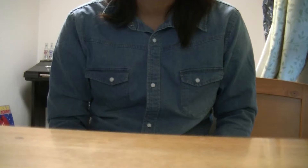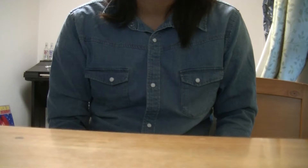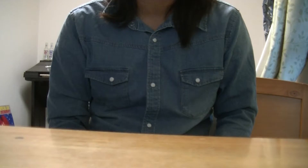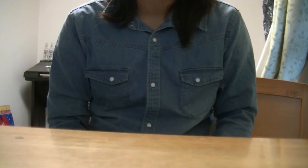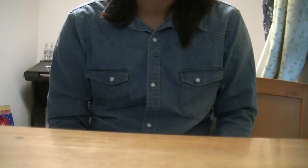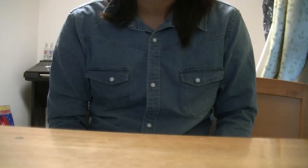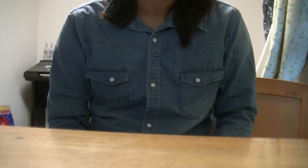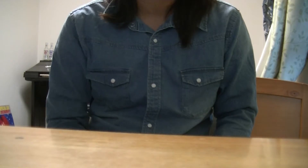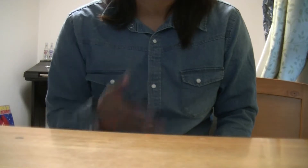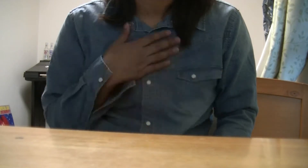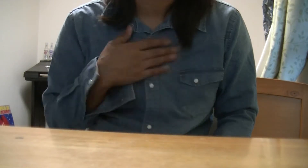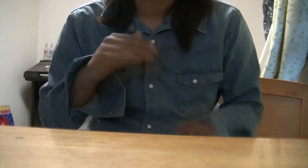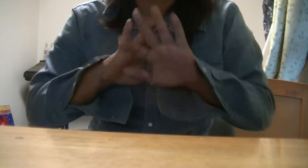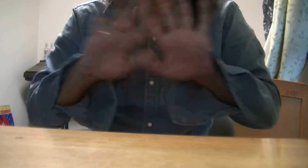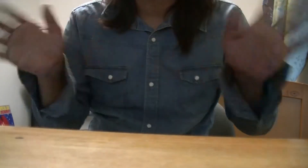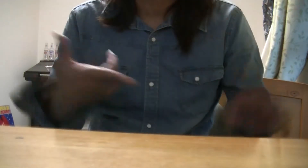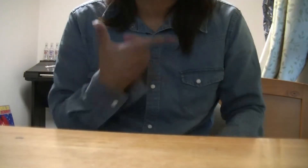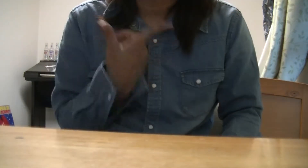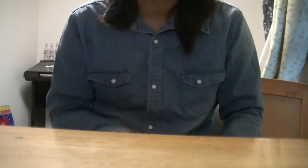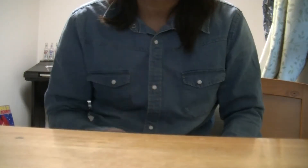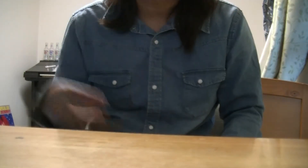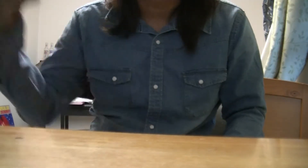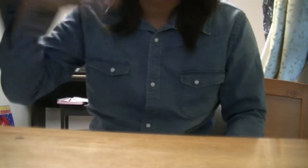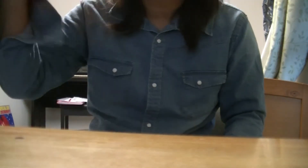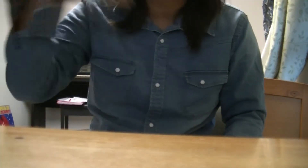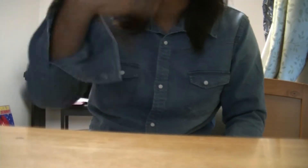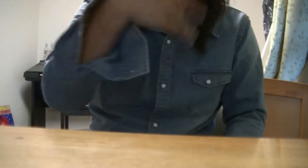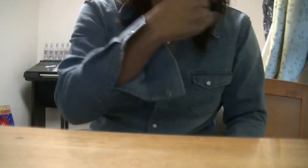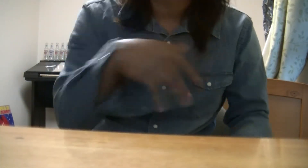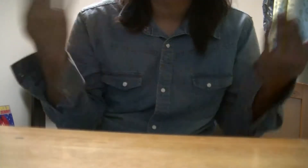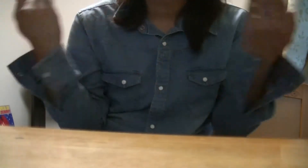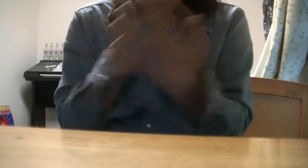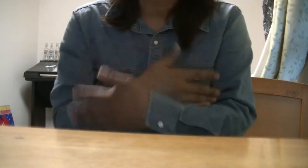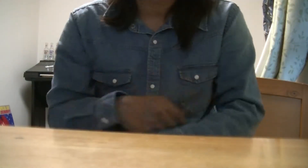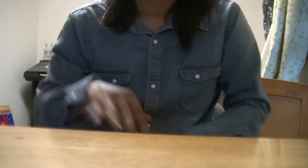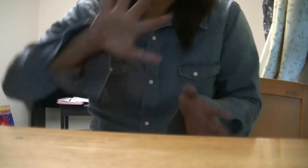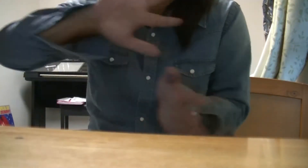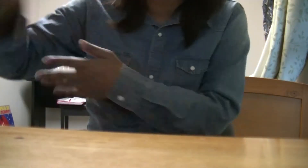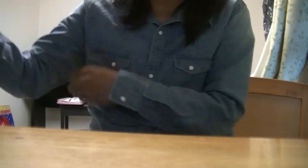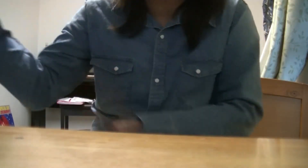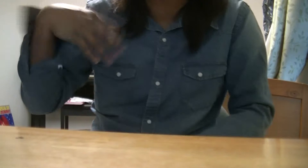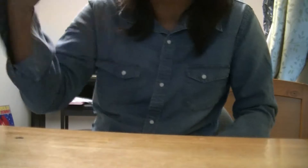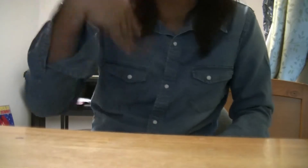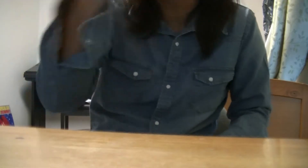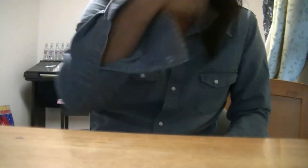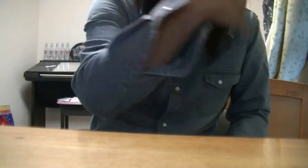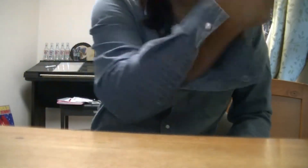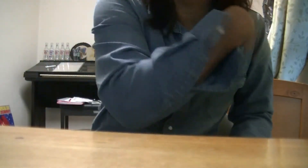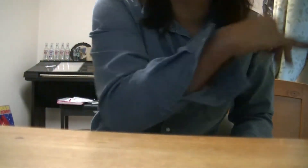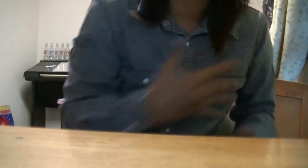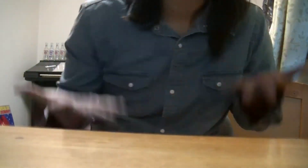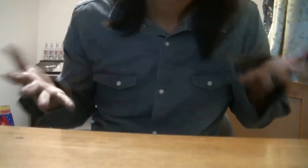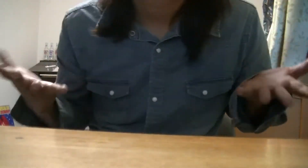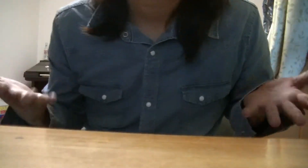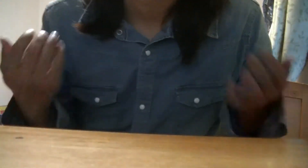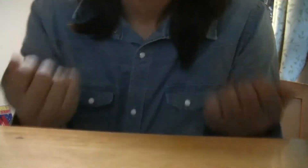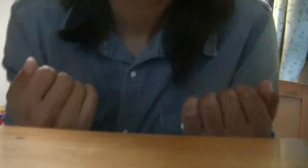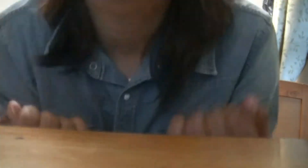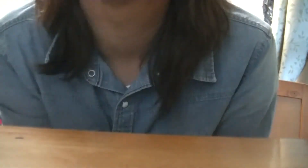あ、僕ね晴れが好きなんですよ。太陽になりたいと思ってますから。だから窓開けた瞬間太陽がブワーっと、うわー今日は最高の一